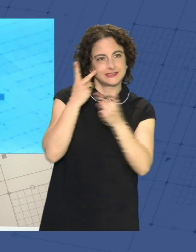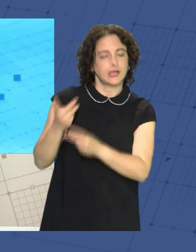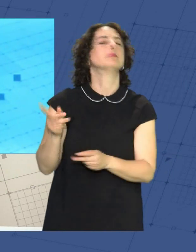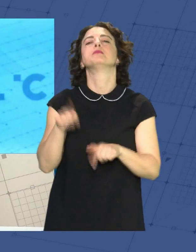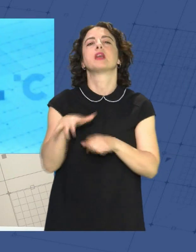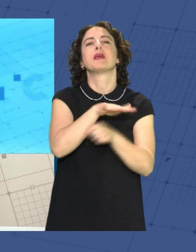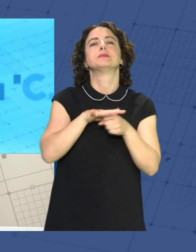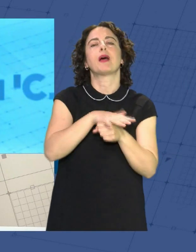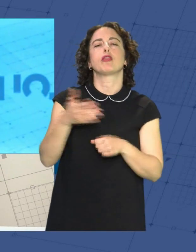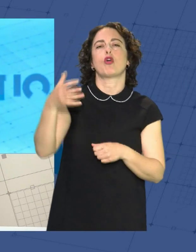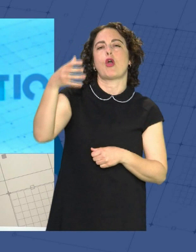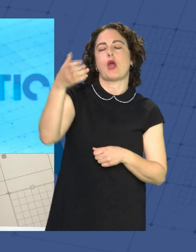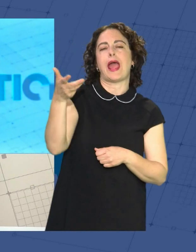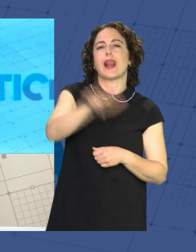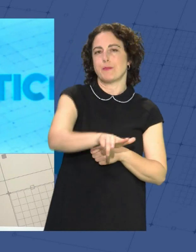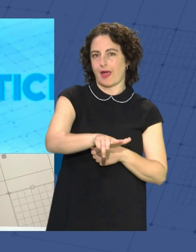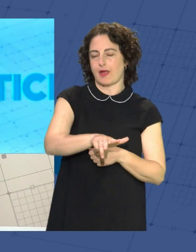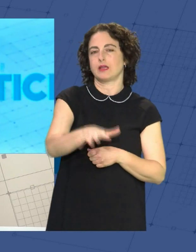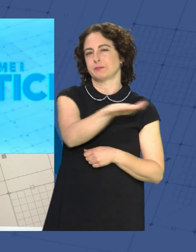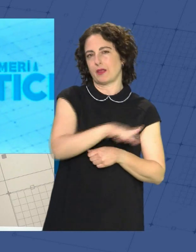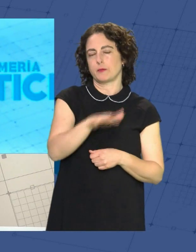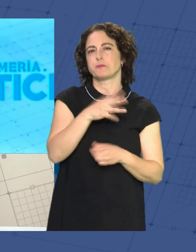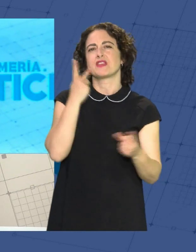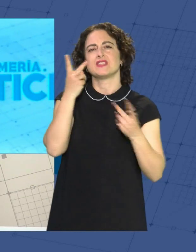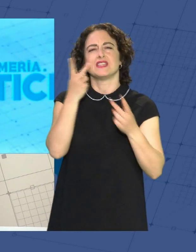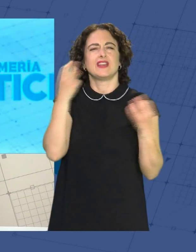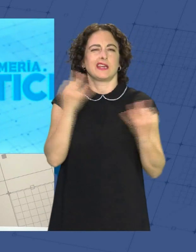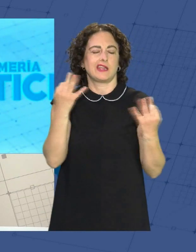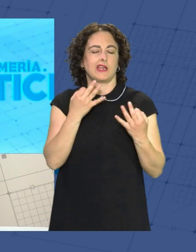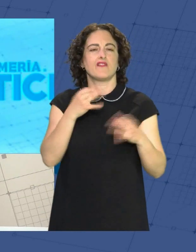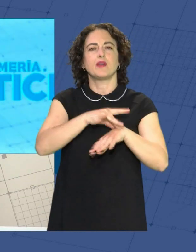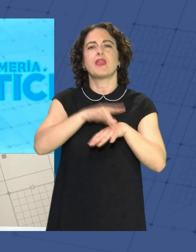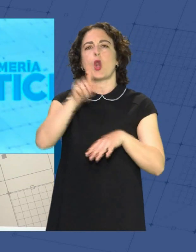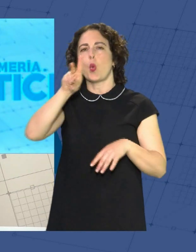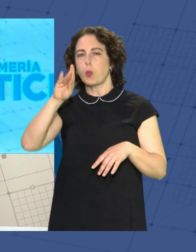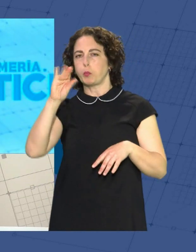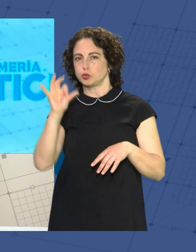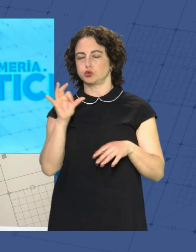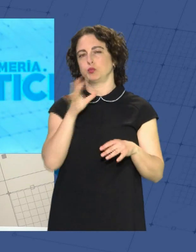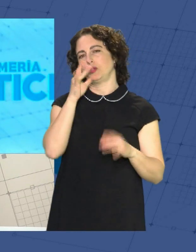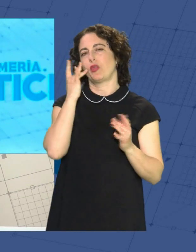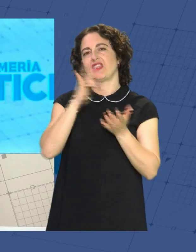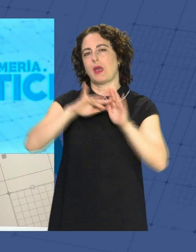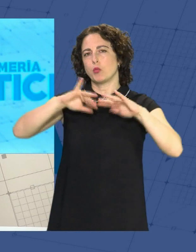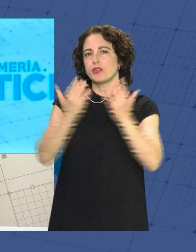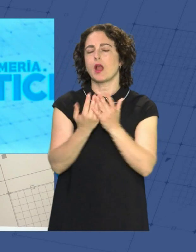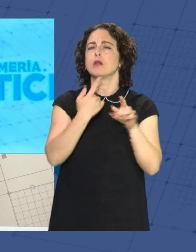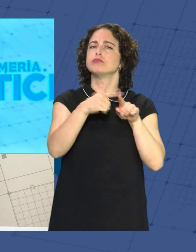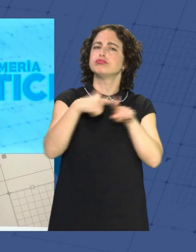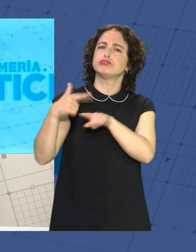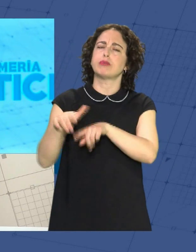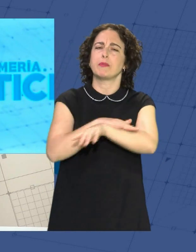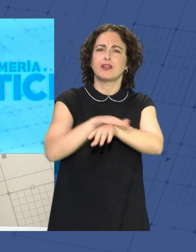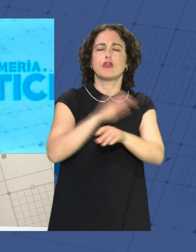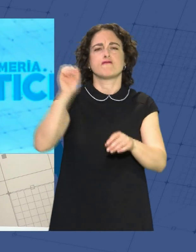el espacio ALMA se han hecho visibles la enfermedad del lupus con motivo de su Día Mundial. Diferentes administraciones y la FAM